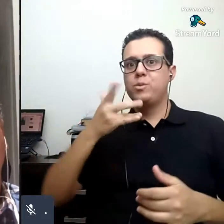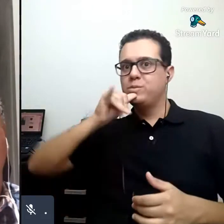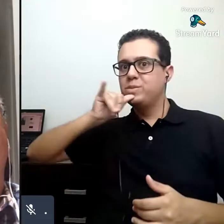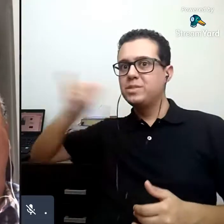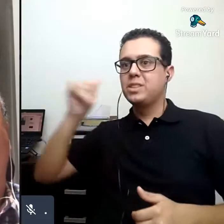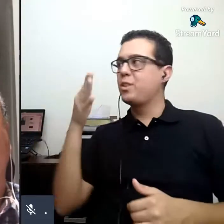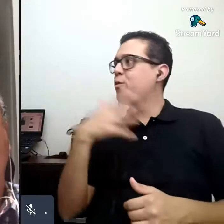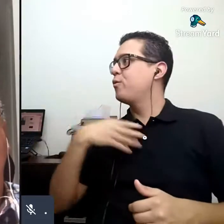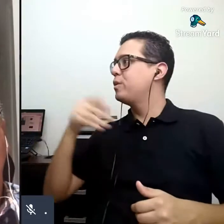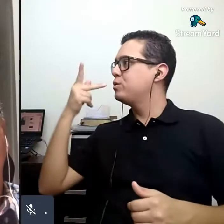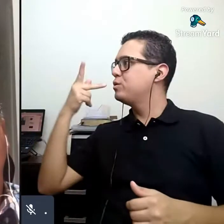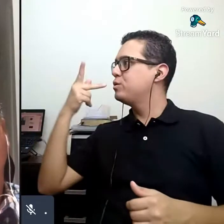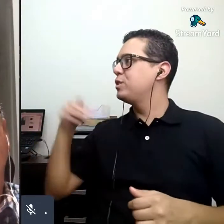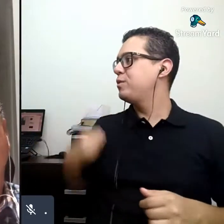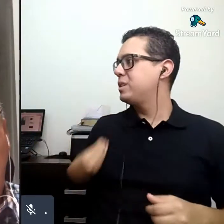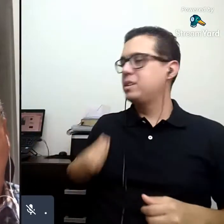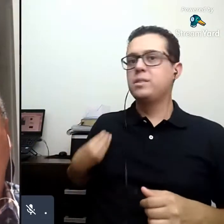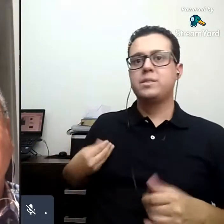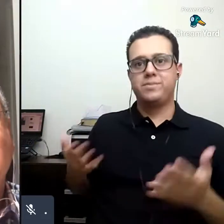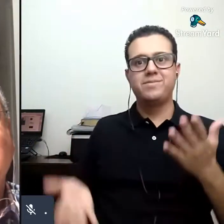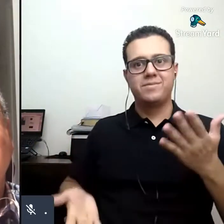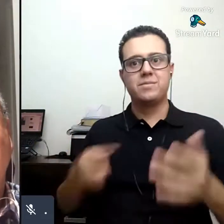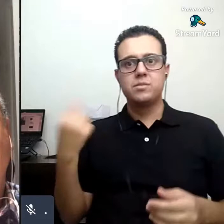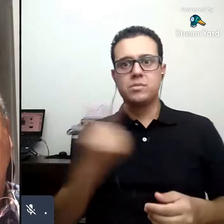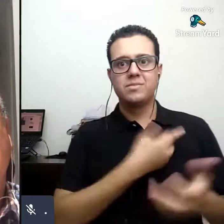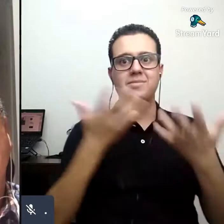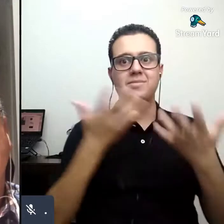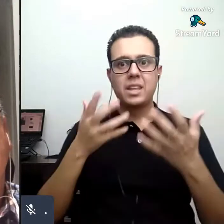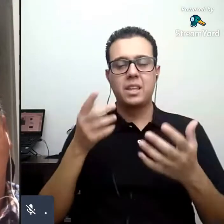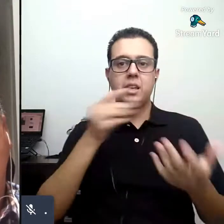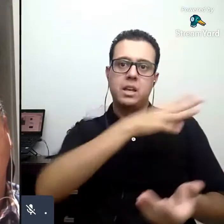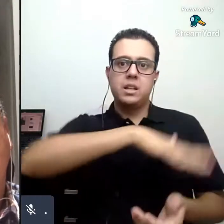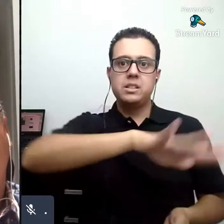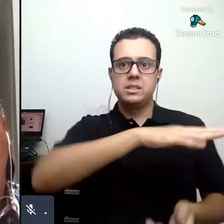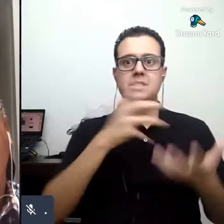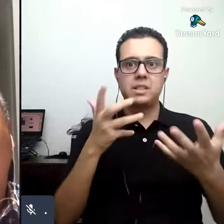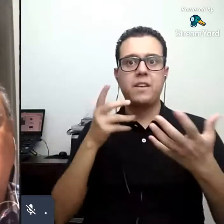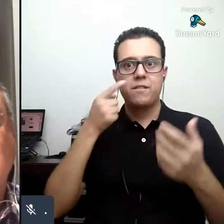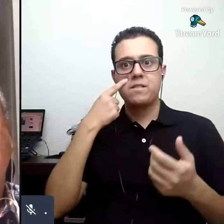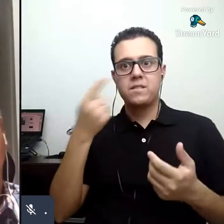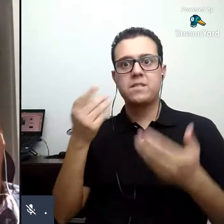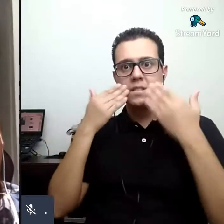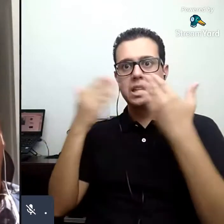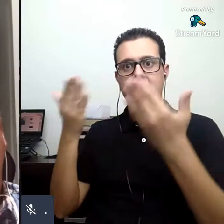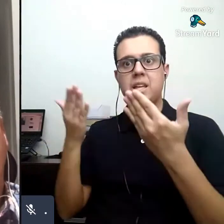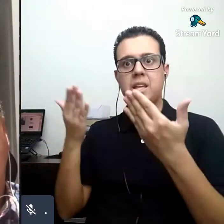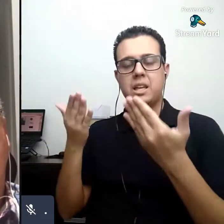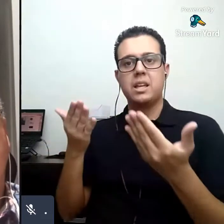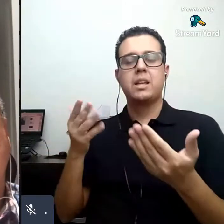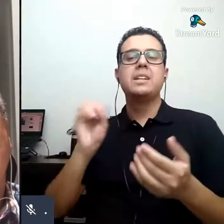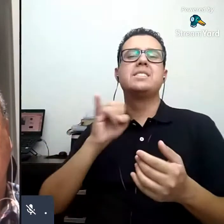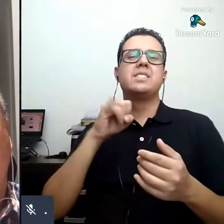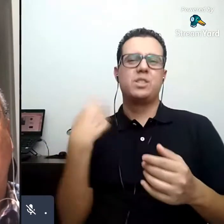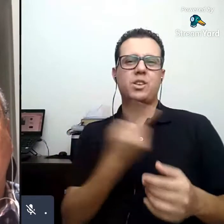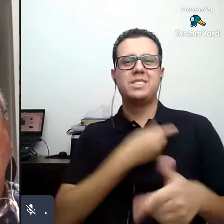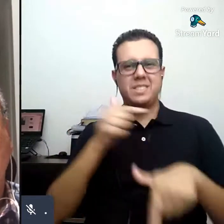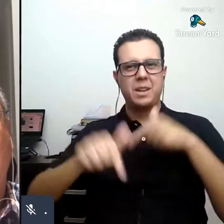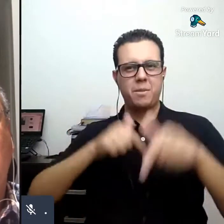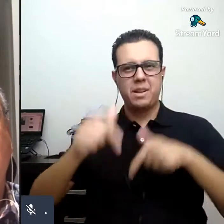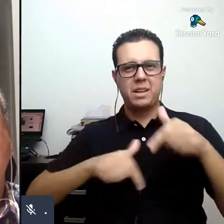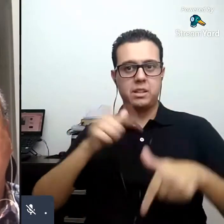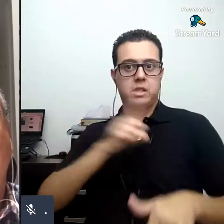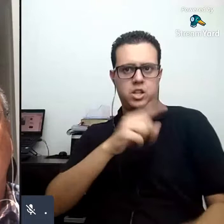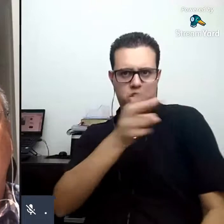quer ver a alegria dos patrões quando a gente tem um bom relacionamento com esses patrões. E